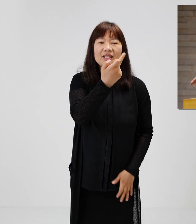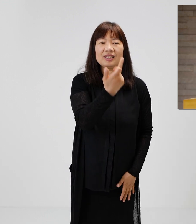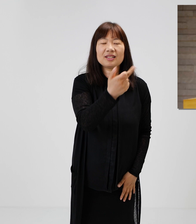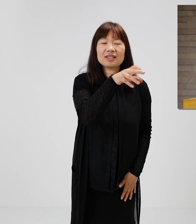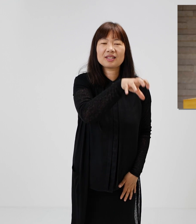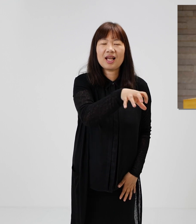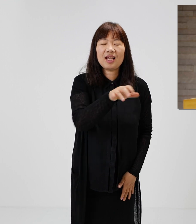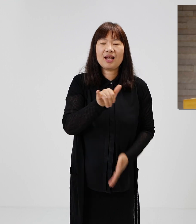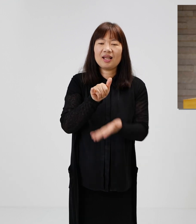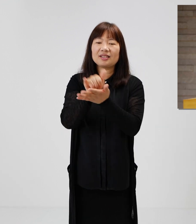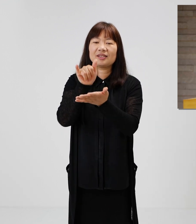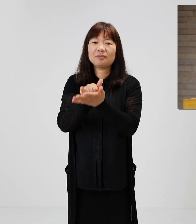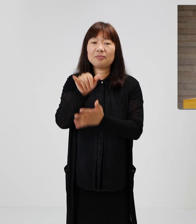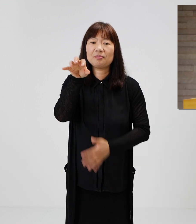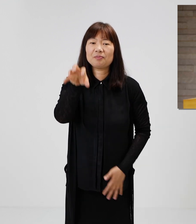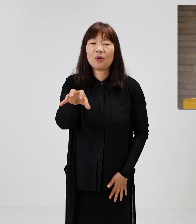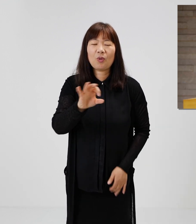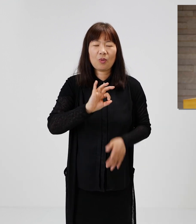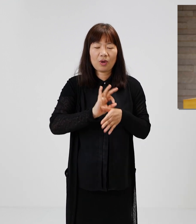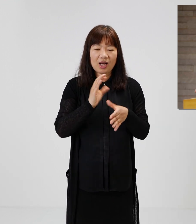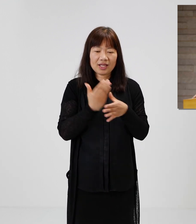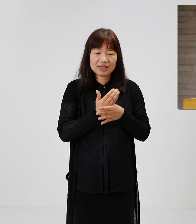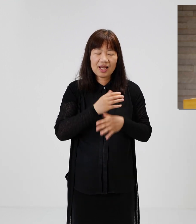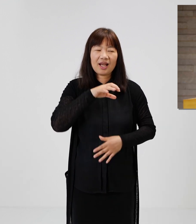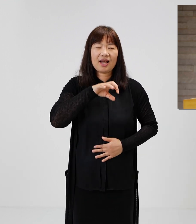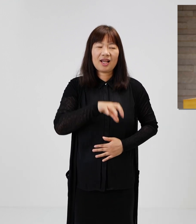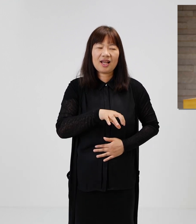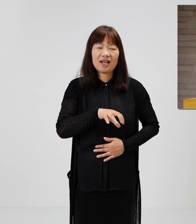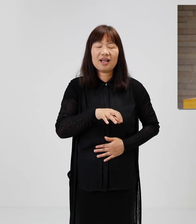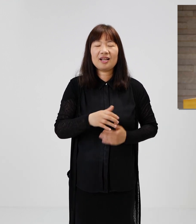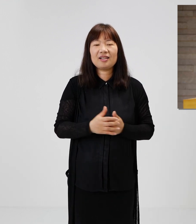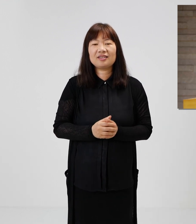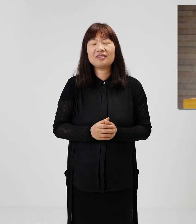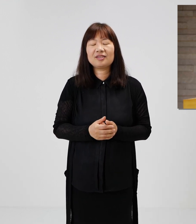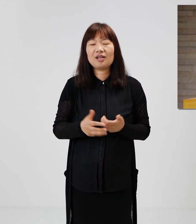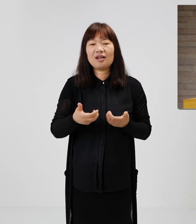뭐 김포, 안양 이런 데로